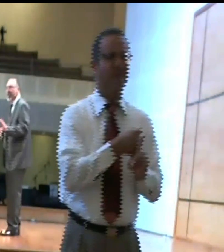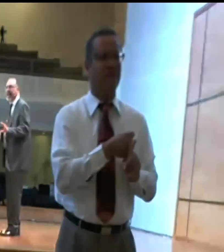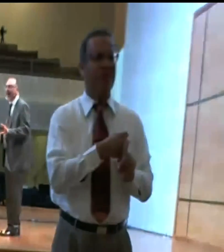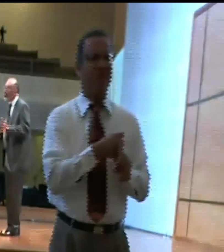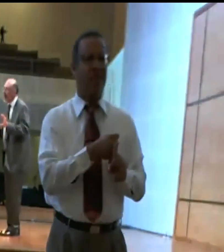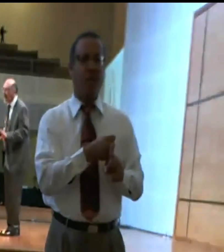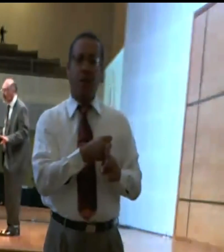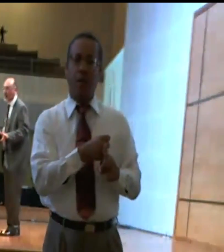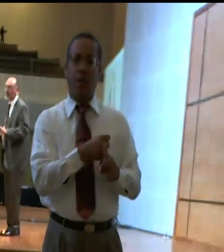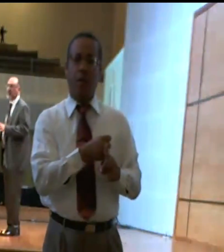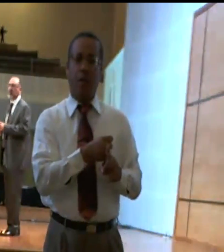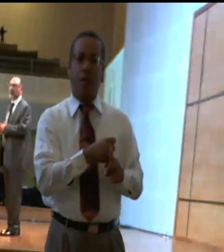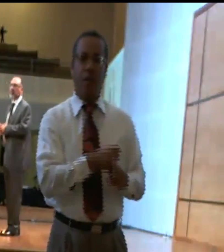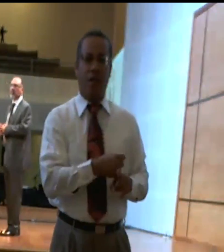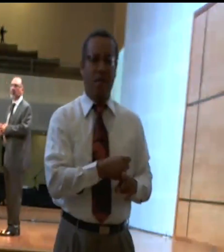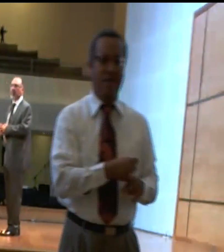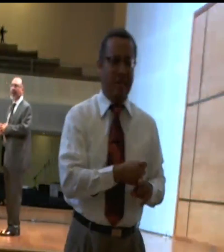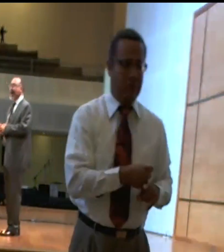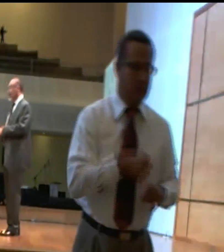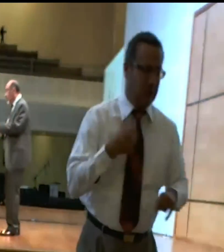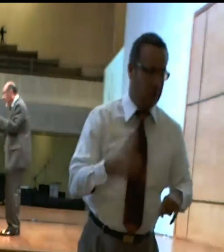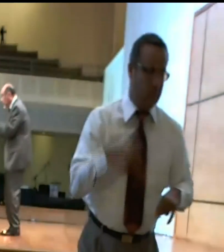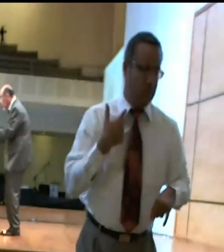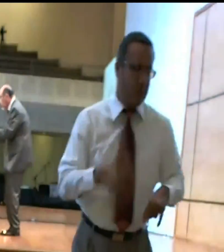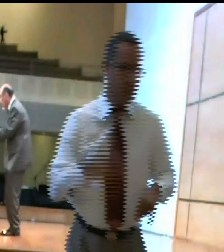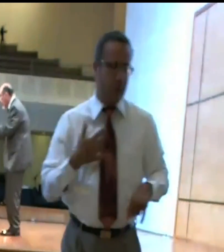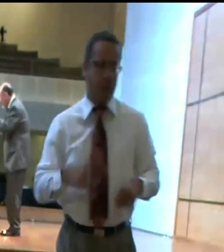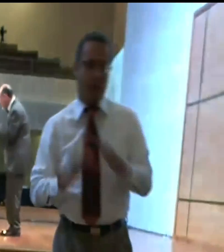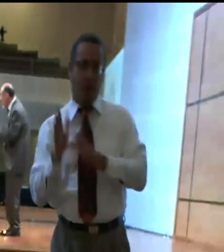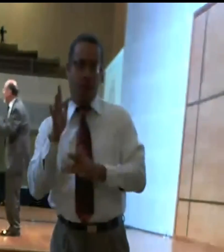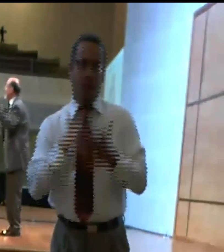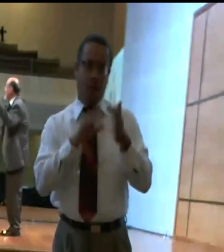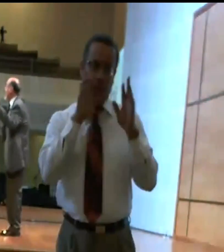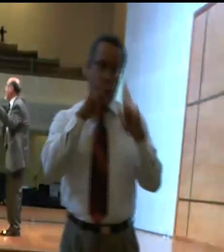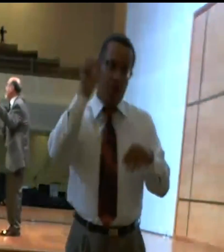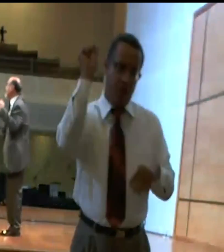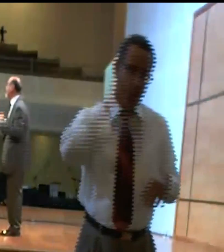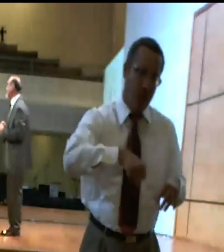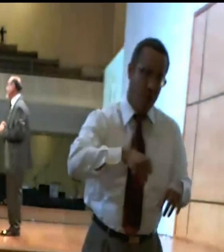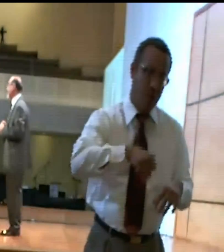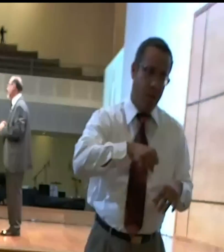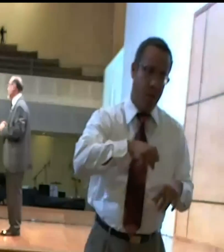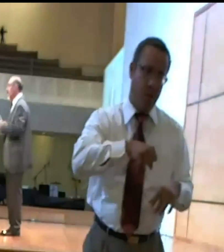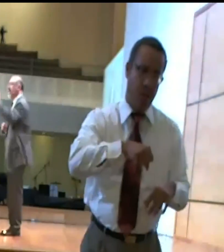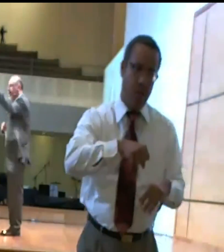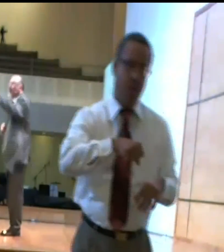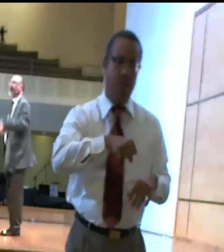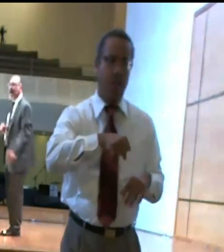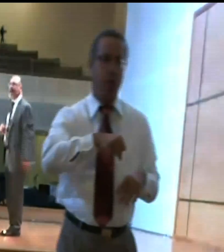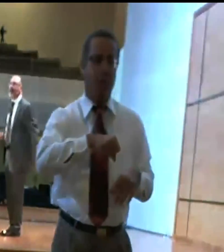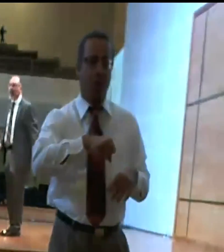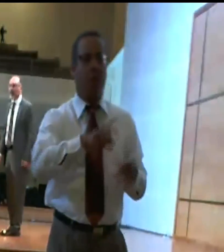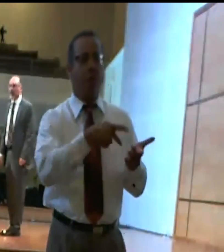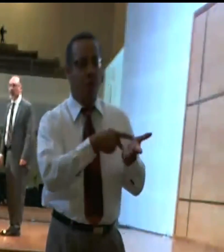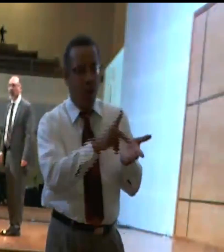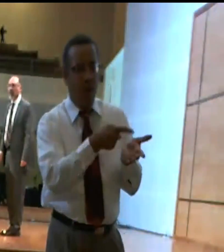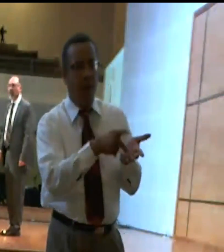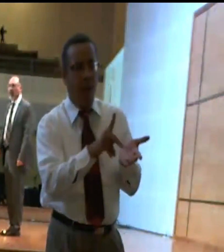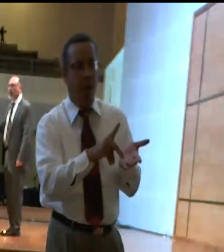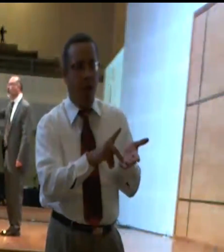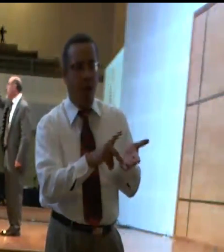Eso en buen dominicano era un gancho. Si Jesús respondía que sí, sí debemos pagar